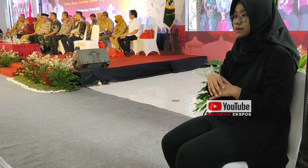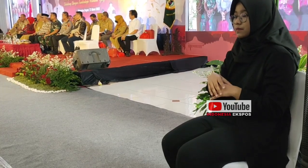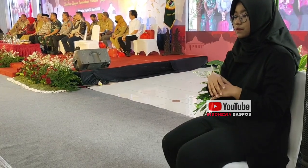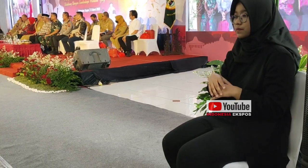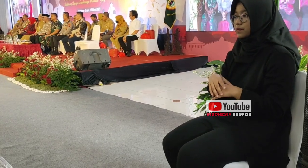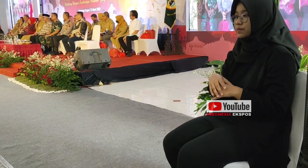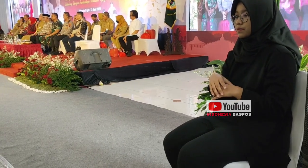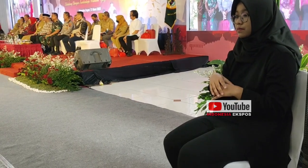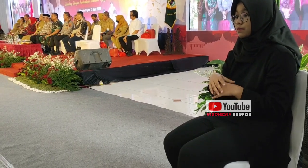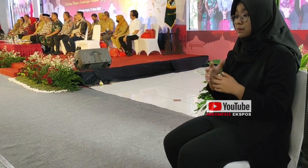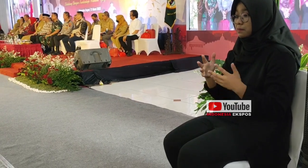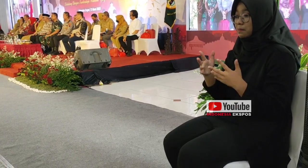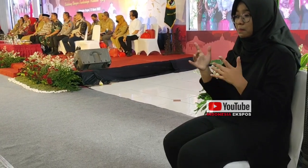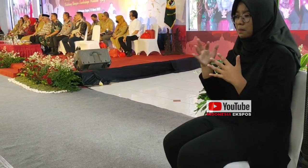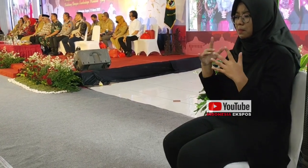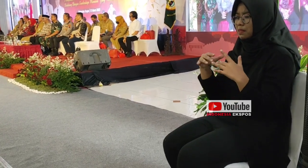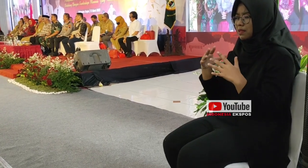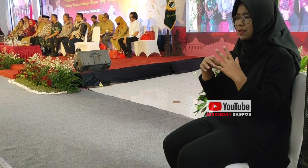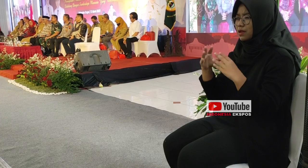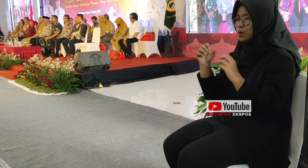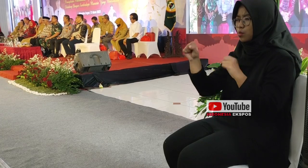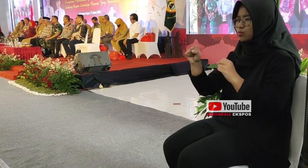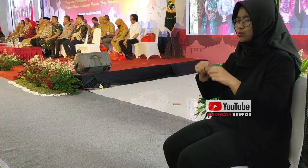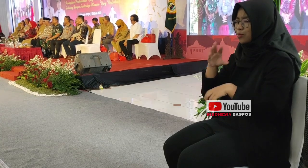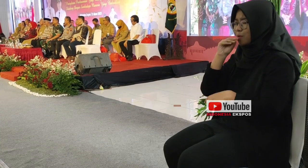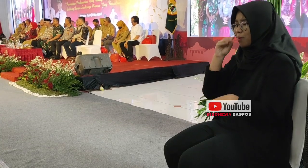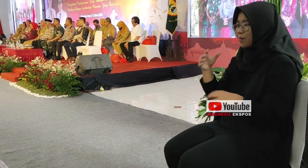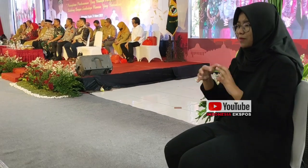Pokoknya fan ngomong follower ya loh. Terus?